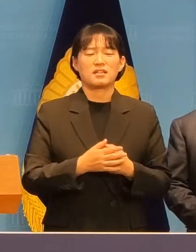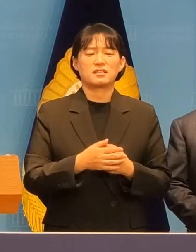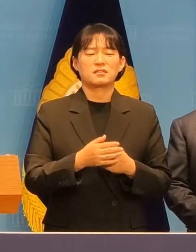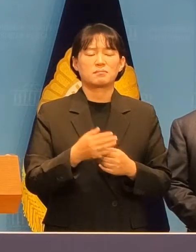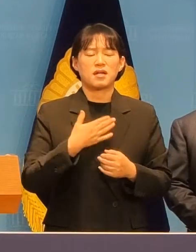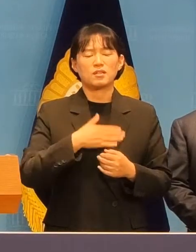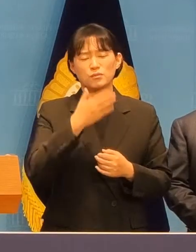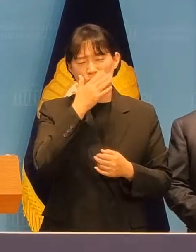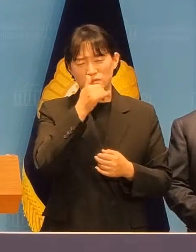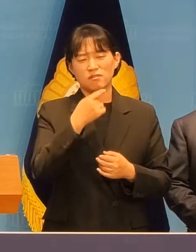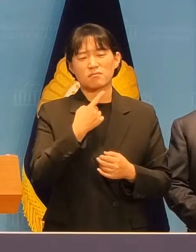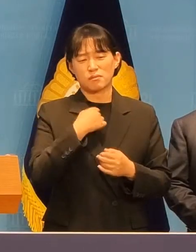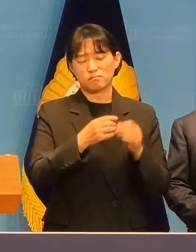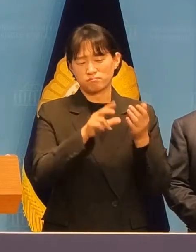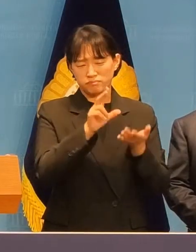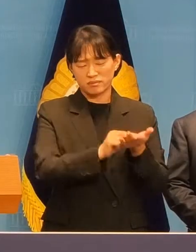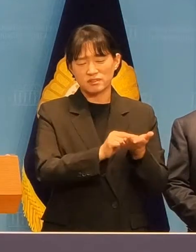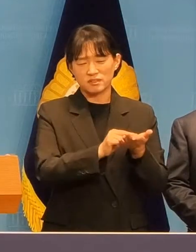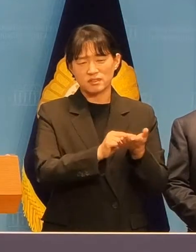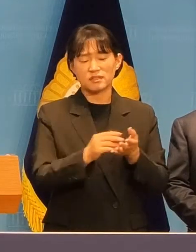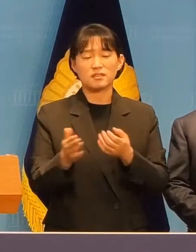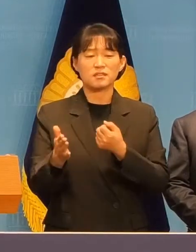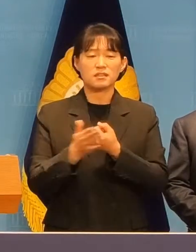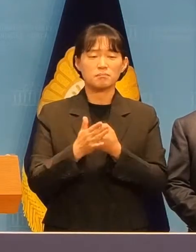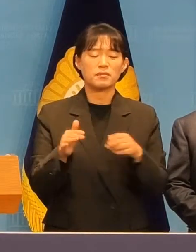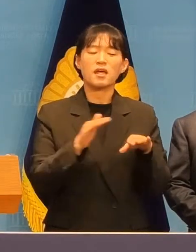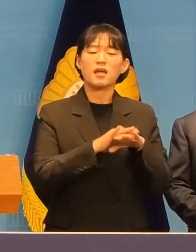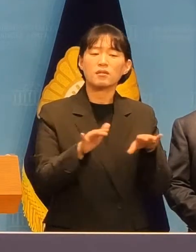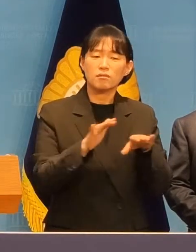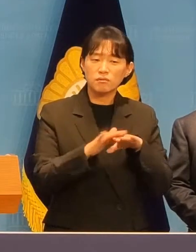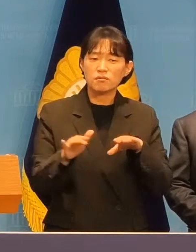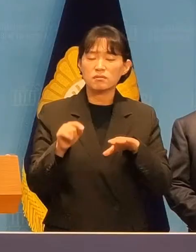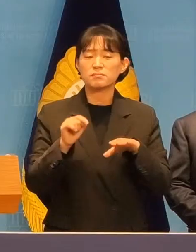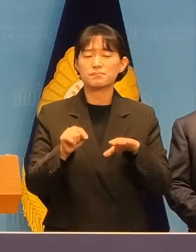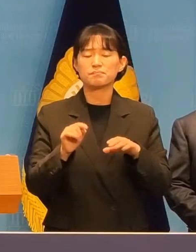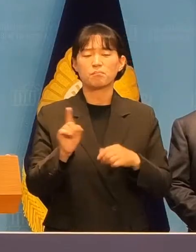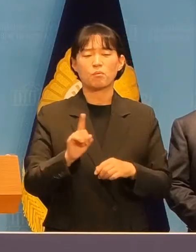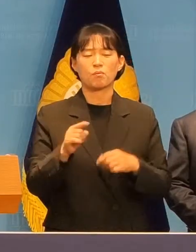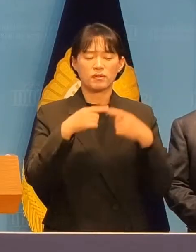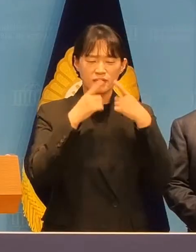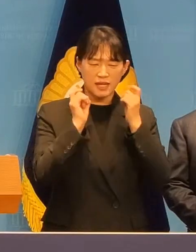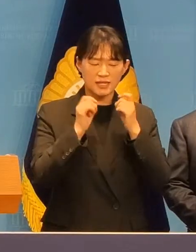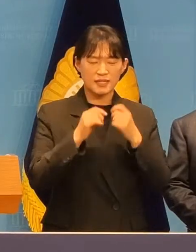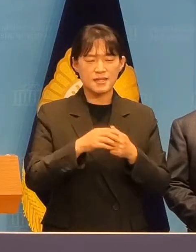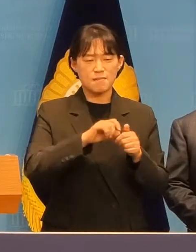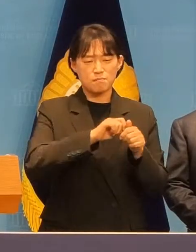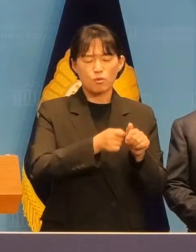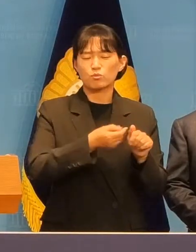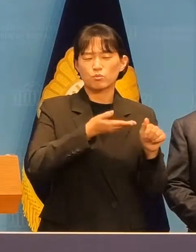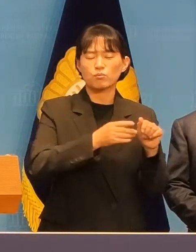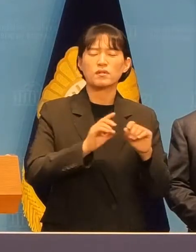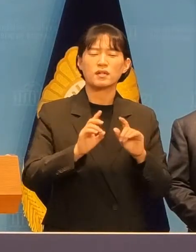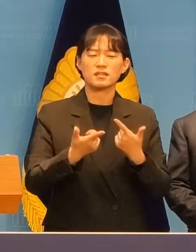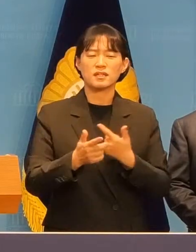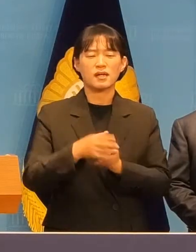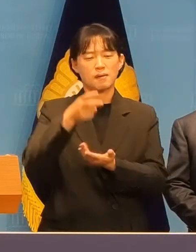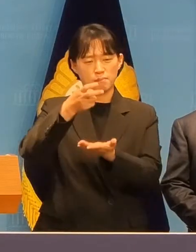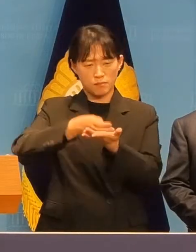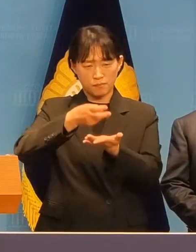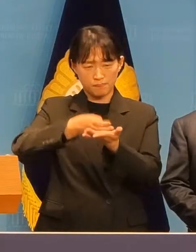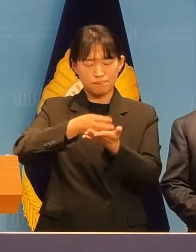참사입니다. 따라서 해결책 역시 개별 처벌을 넘어서